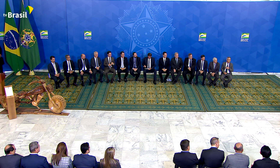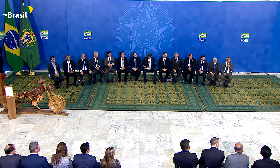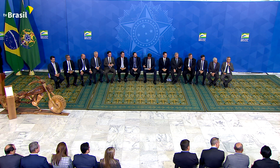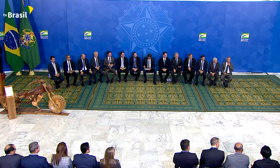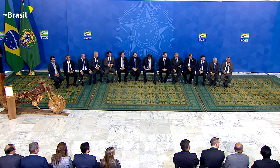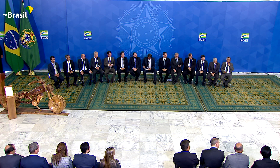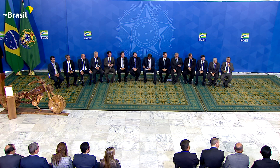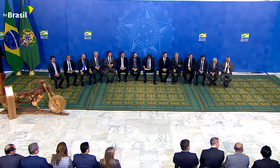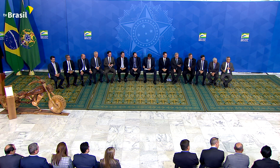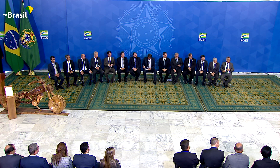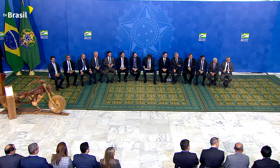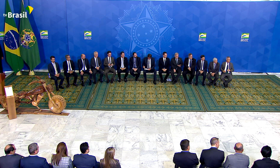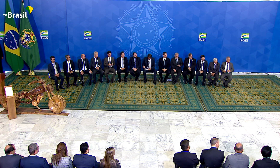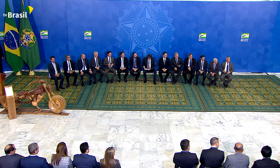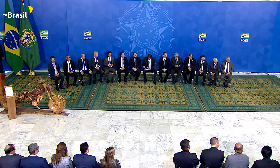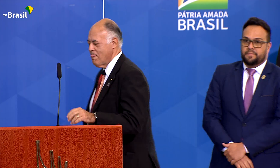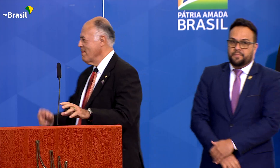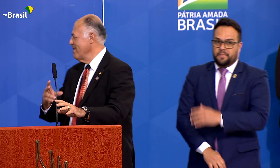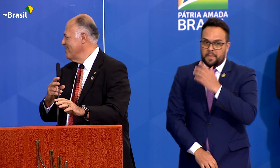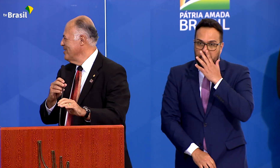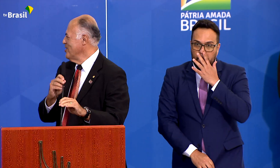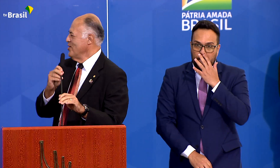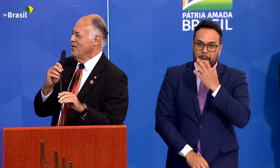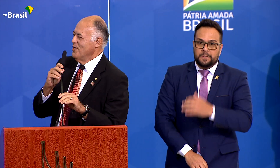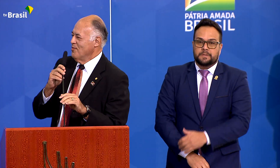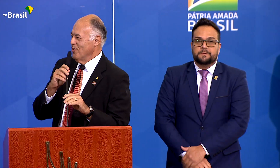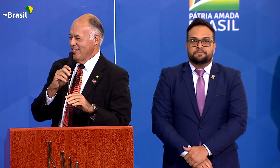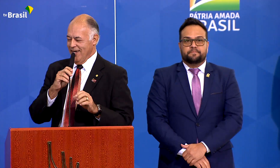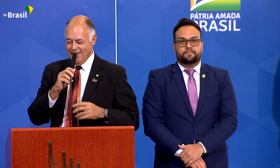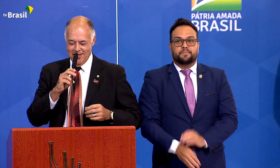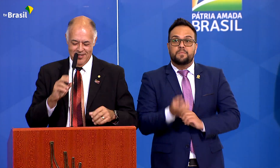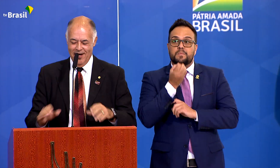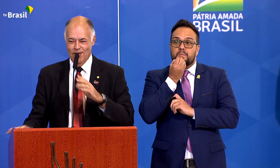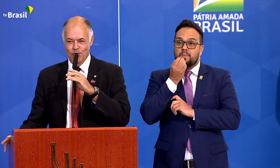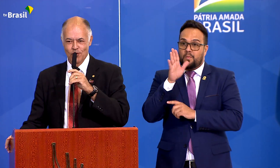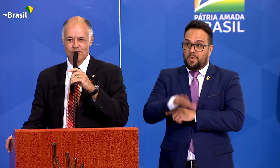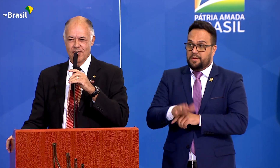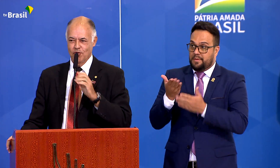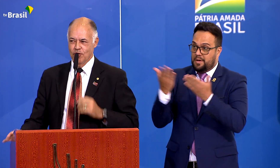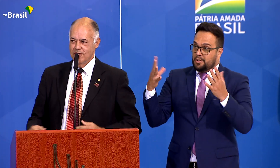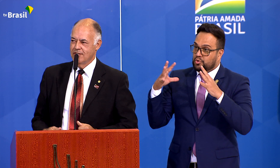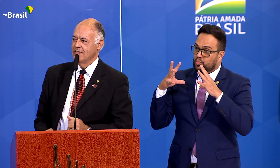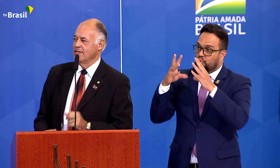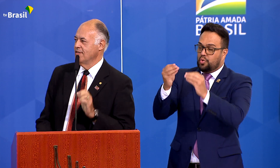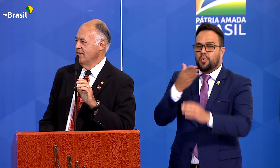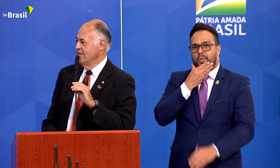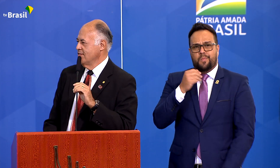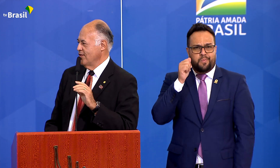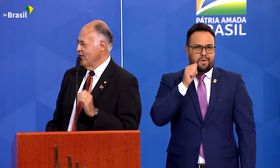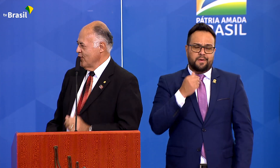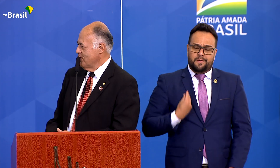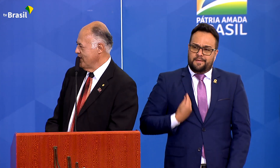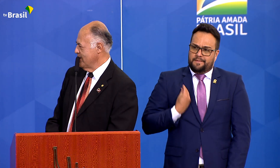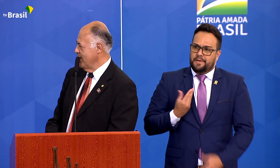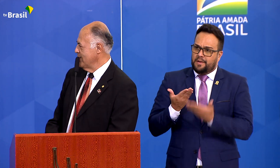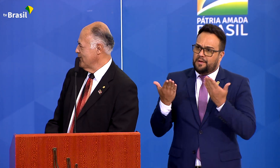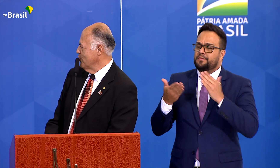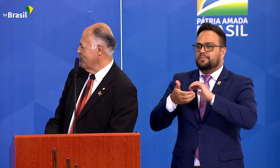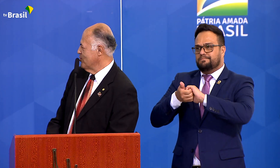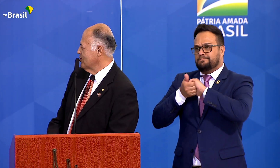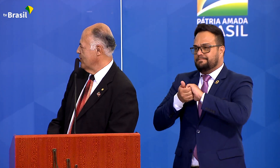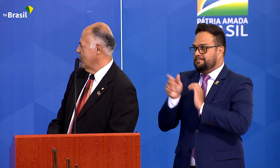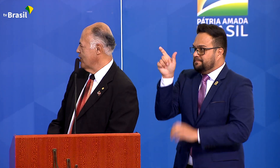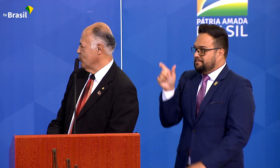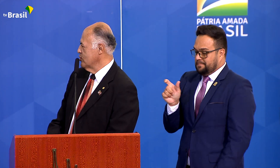E aí E aí Oi boa tarde a todos EA todas só dá o nosso